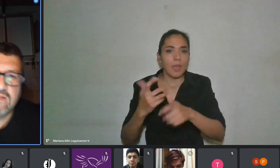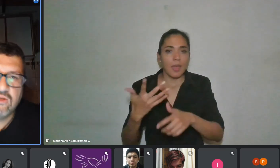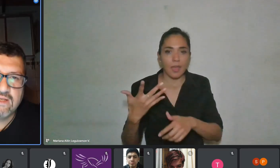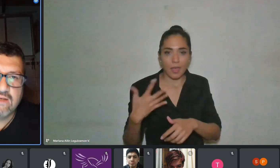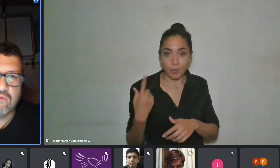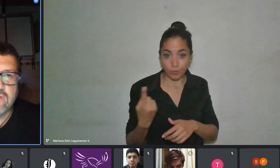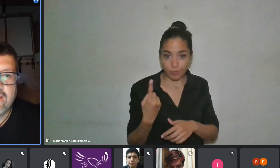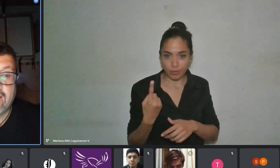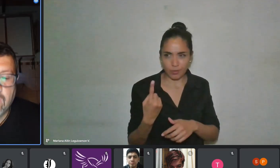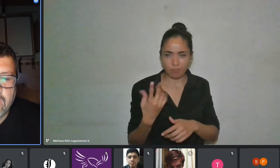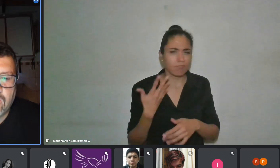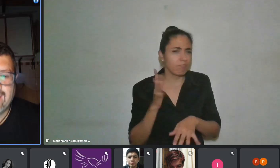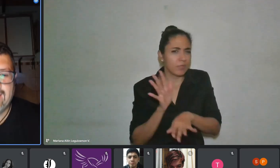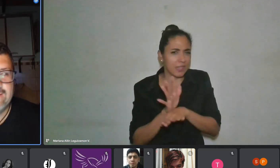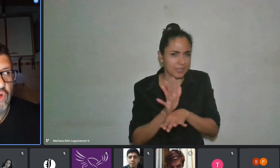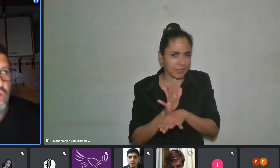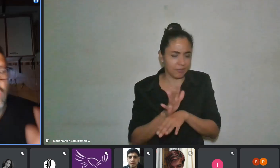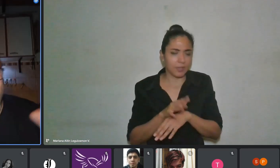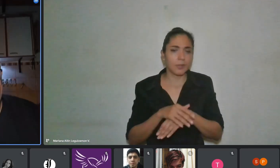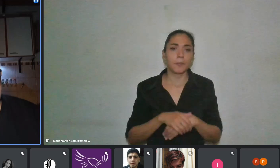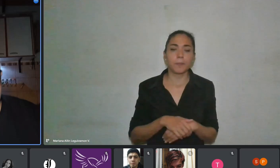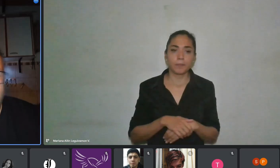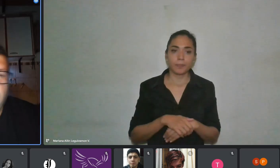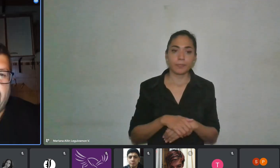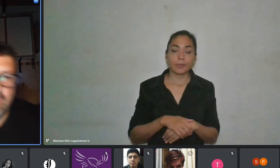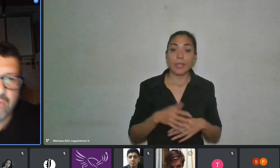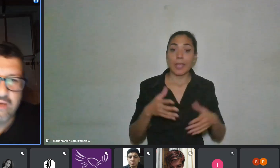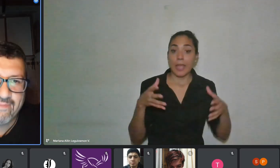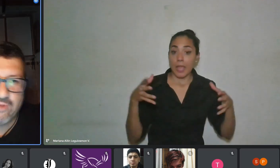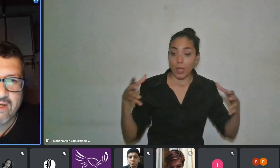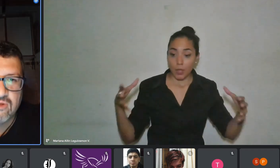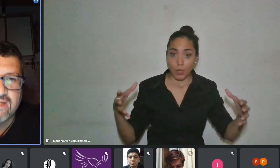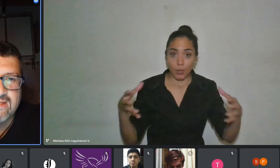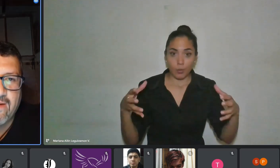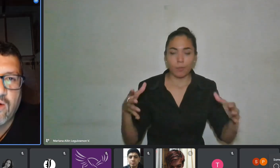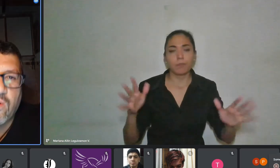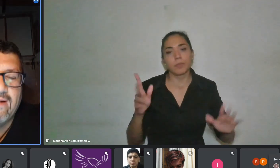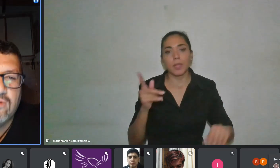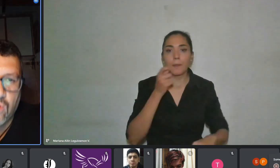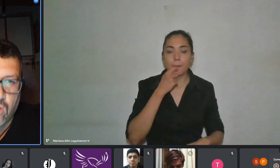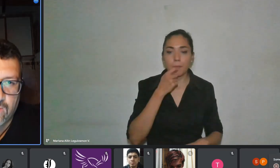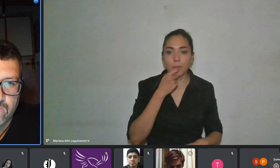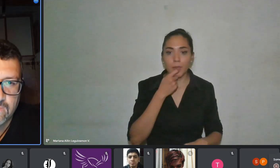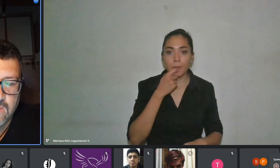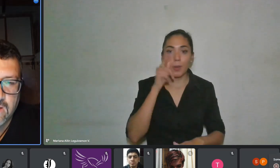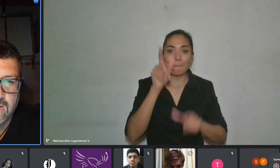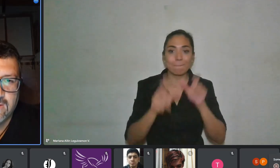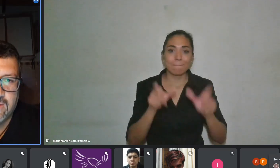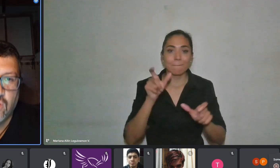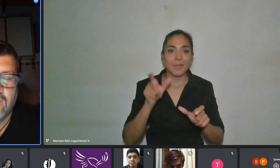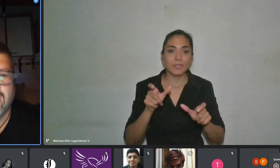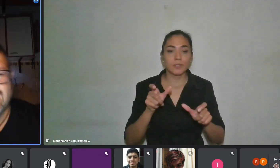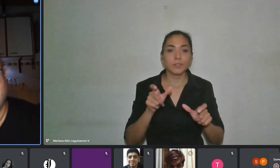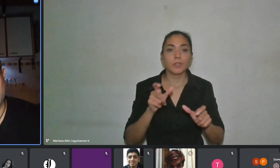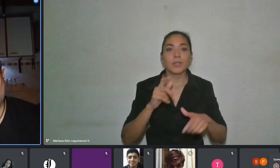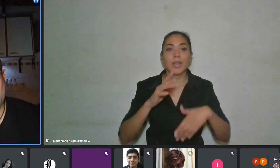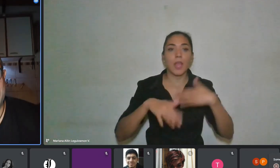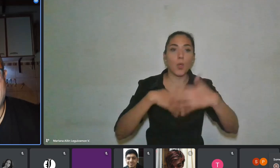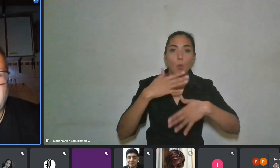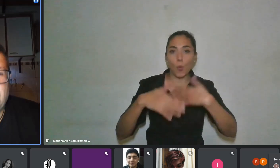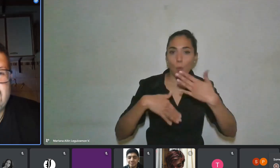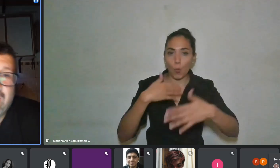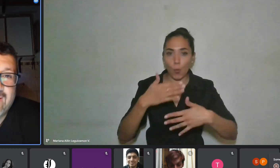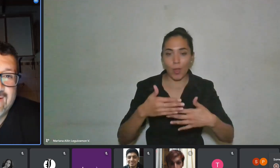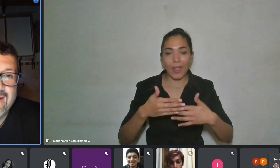qué sentido tienen autoridad? Y bueno, que todo el grupo, a ver, por ejemplo, aquellos que saben jugar al truco, ¿no? Los que saben jugar